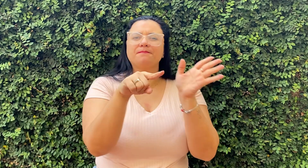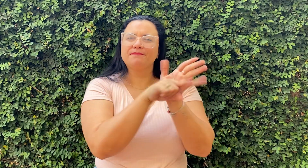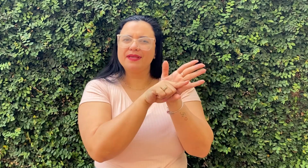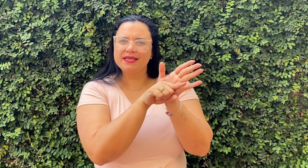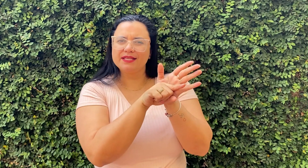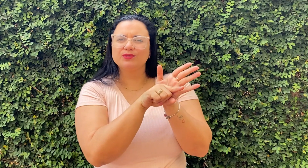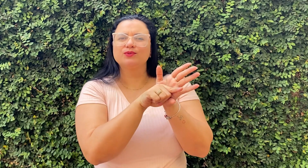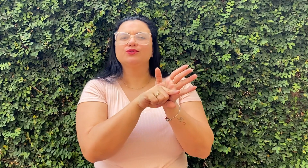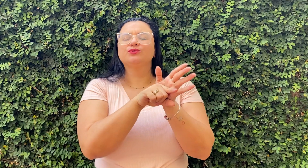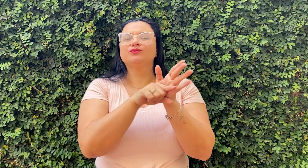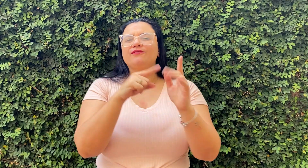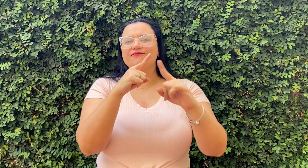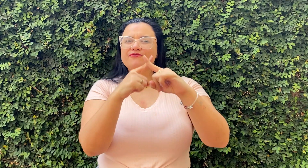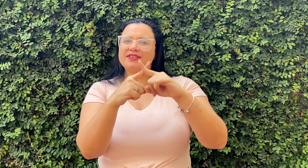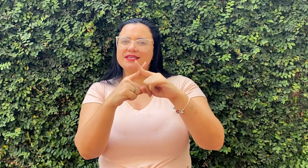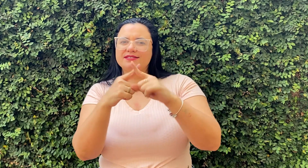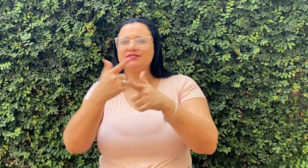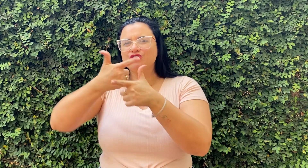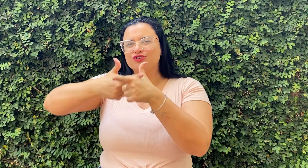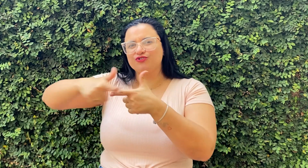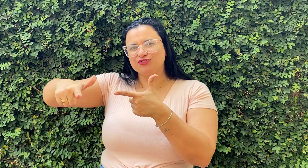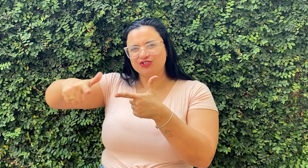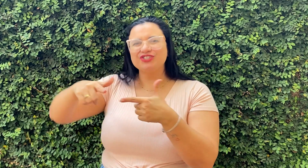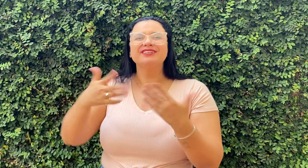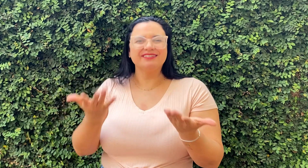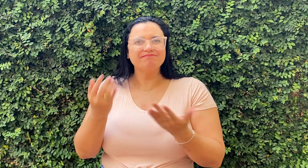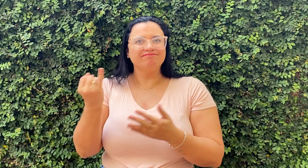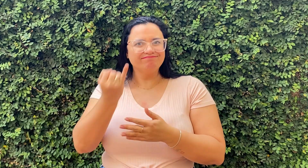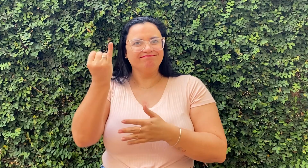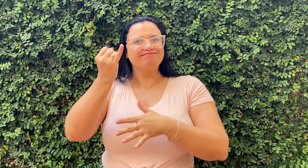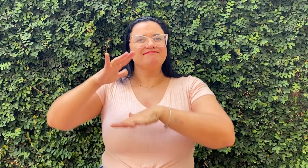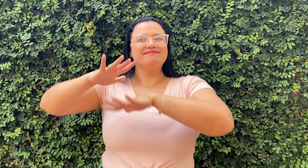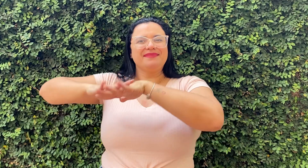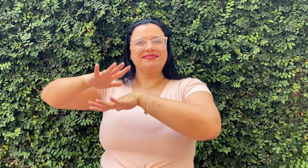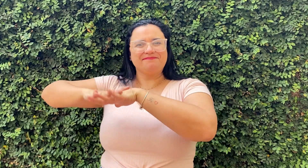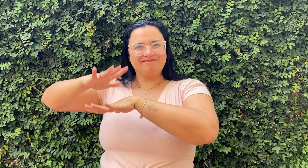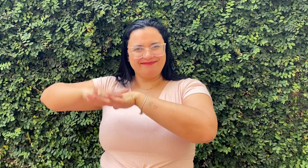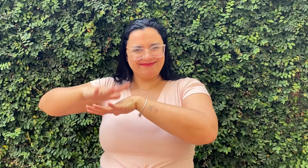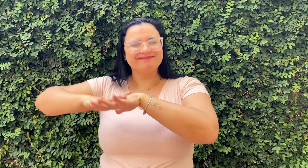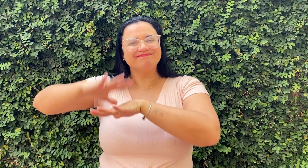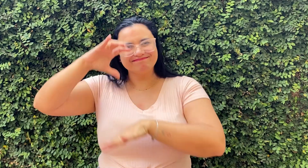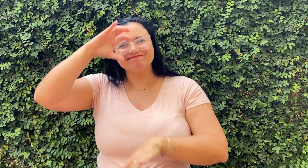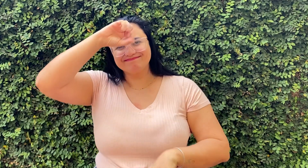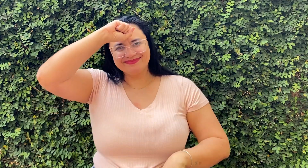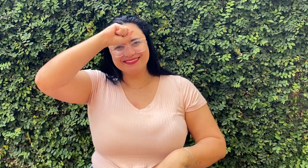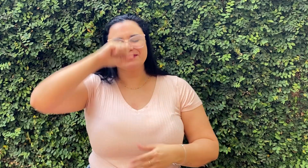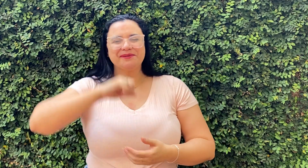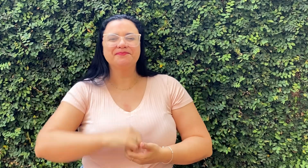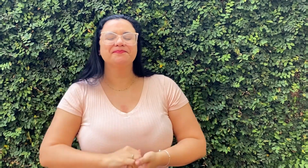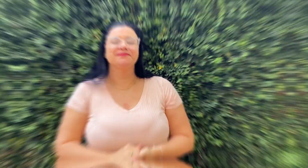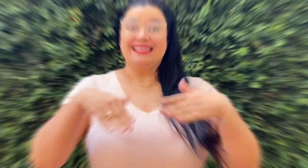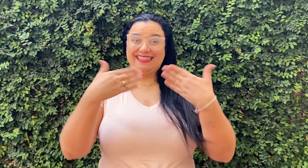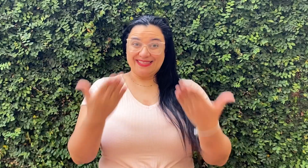Então, mais, menos, vezes, dividir. Então, são sinais importantes para você usar na disciplina de matemática.